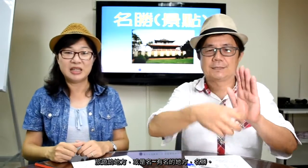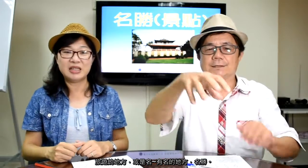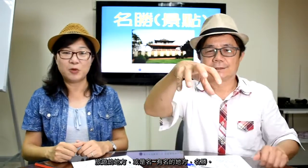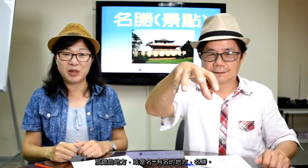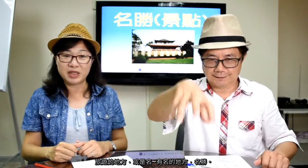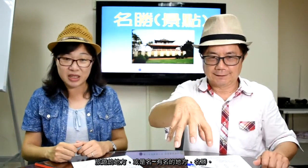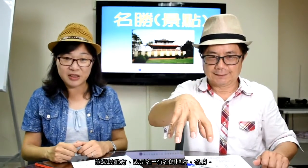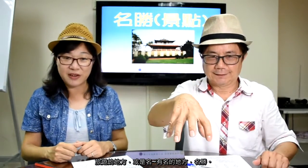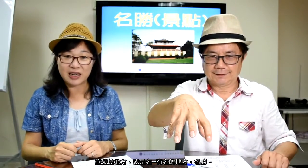有名的地方，